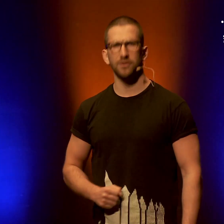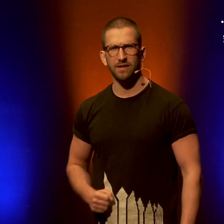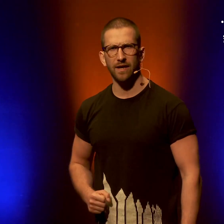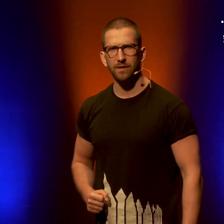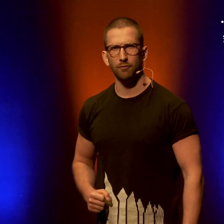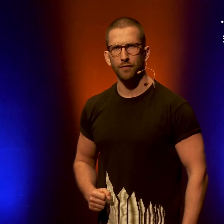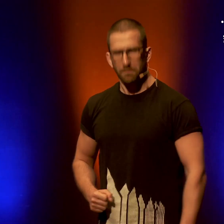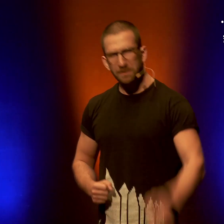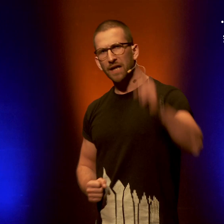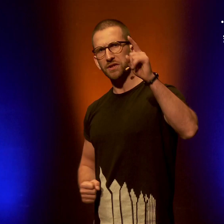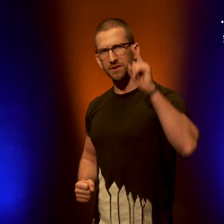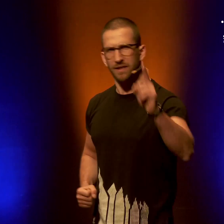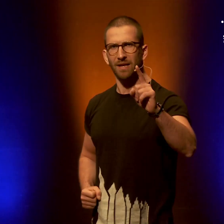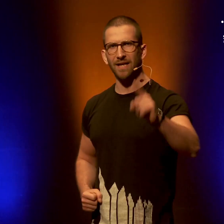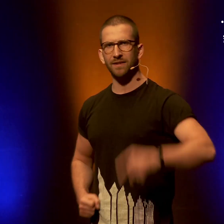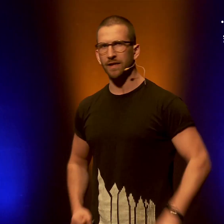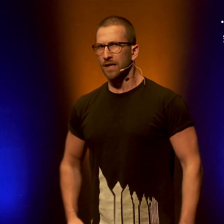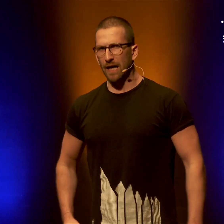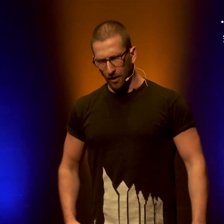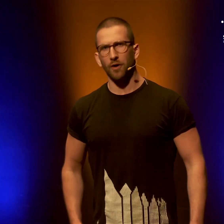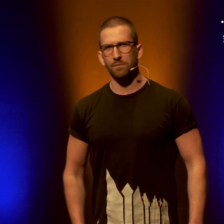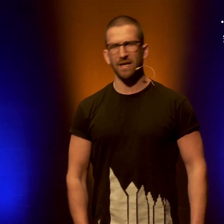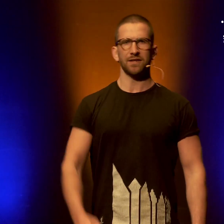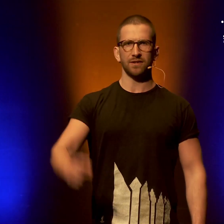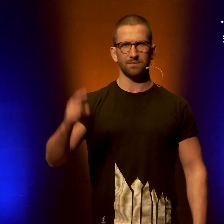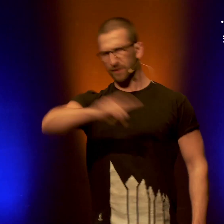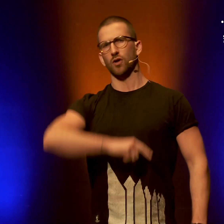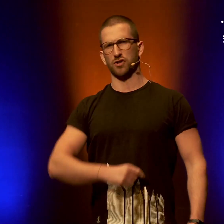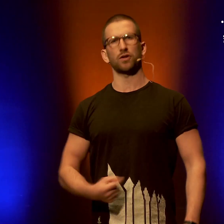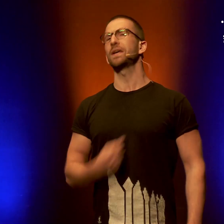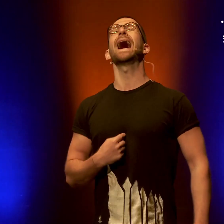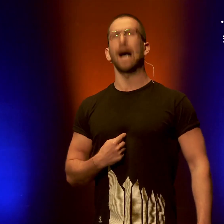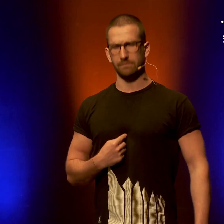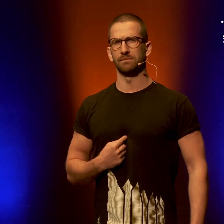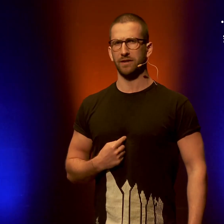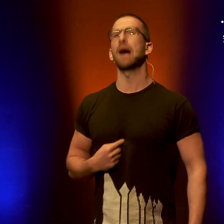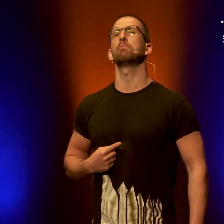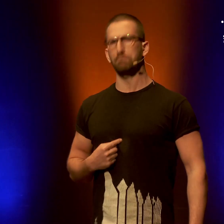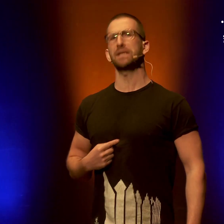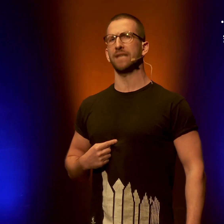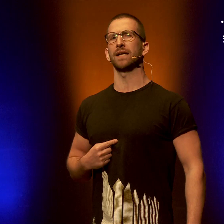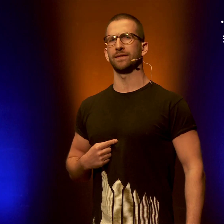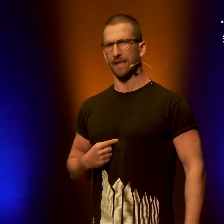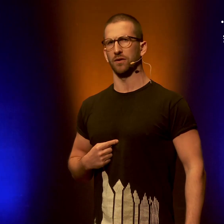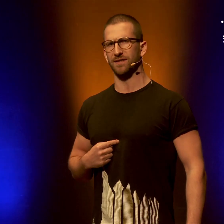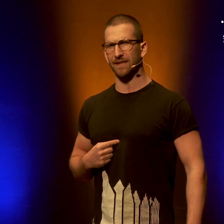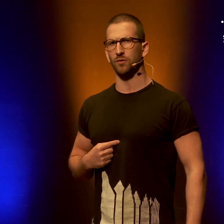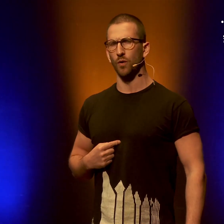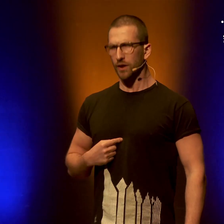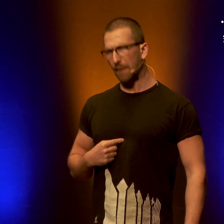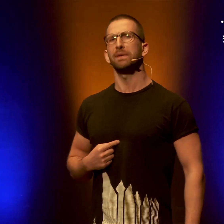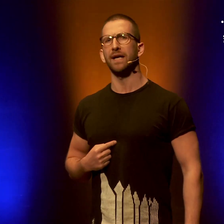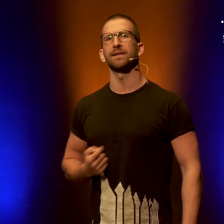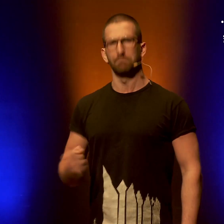Ahoj, piraci z Karaibów, piraci z Nibelandii, ahoj, piraci z Bydgoszczy, to ja, kapitan tego